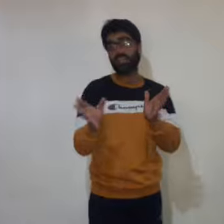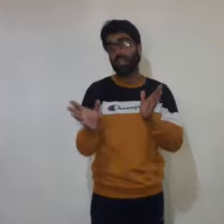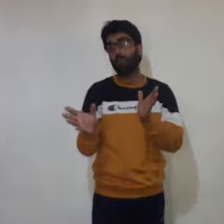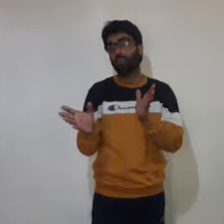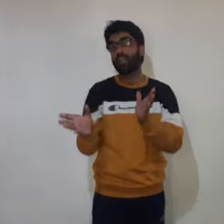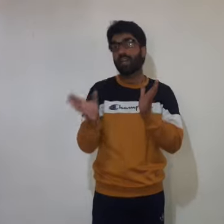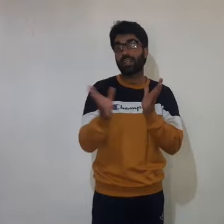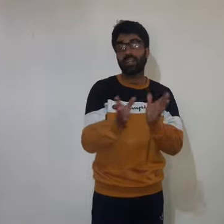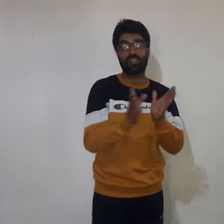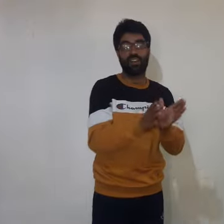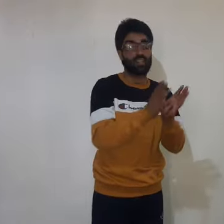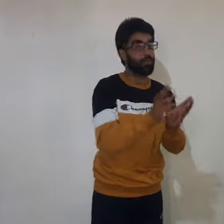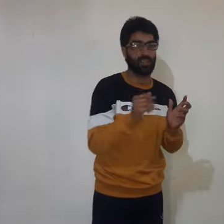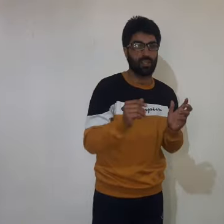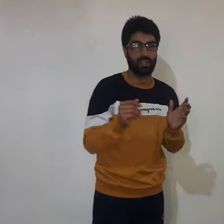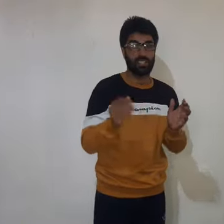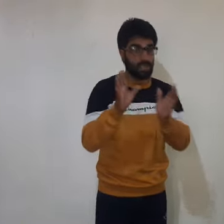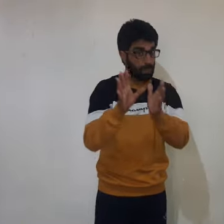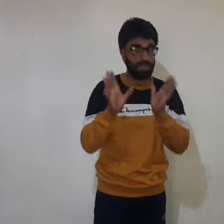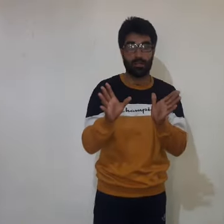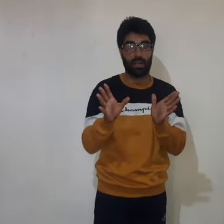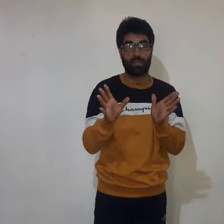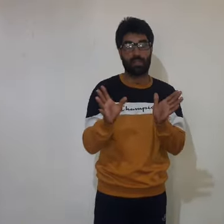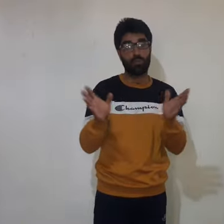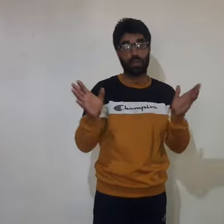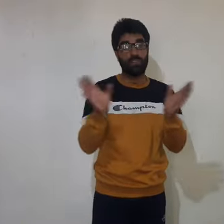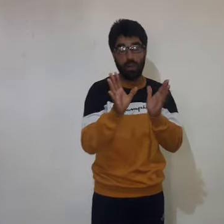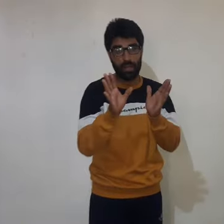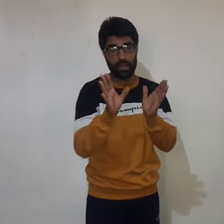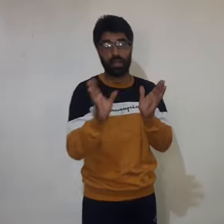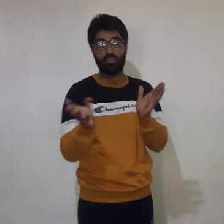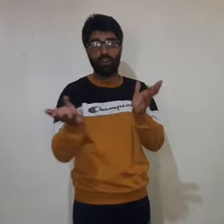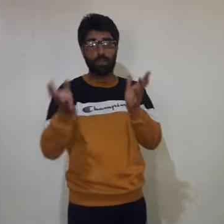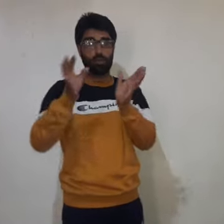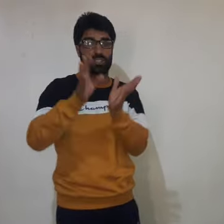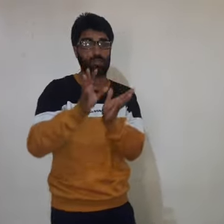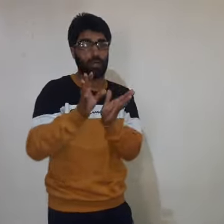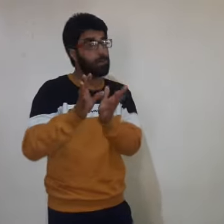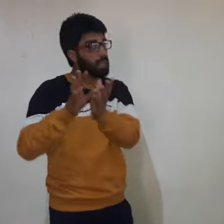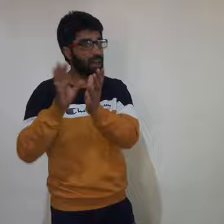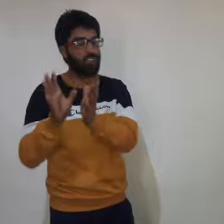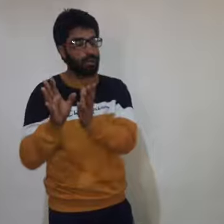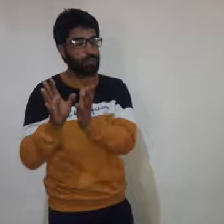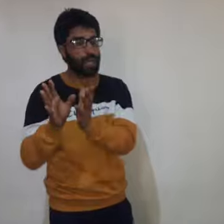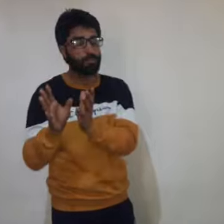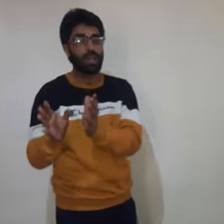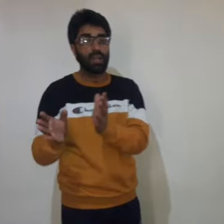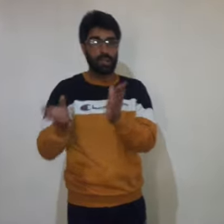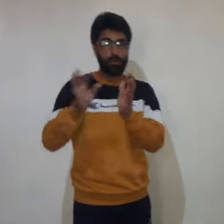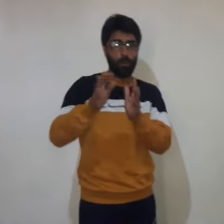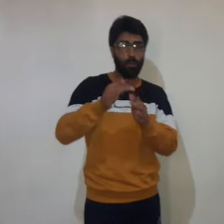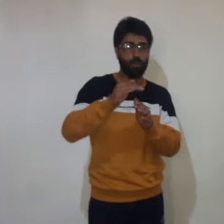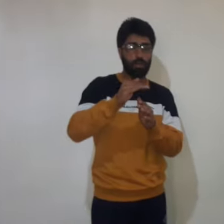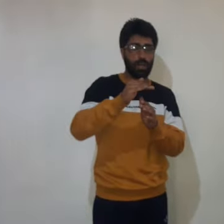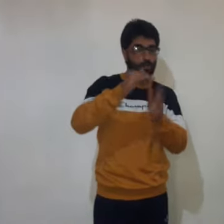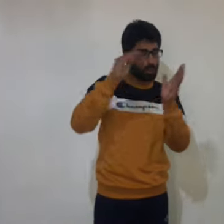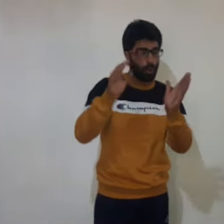ये कोविड-19 इन्फेक्टेड पेशेंट है। सस्पेक्टेड में कहते हैं, कंफर्म्ड नहीं। कंफर्म्ड और सस्पेक्टेड में क्या फर्क होता है, कंफर्म्ड हो